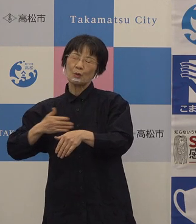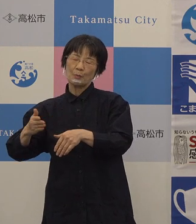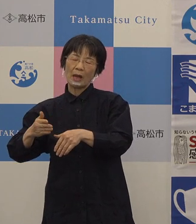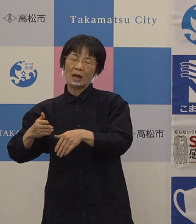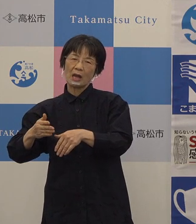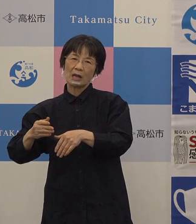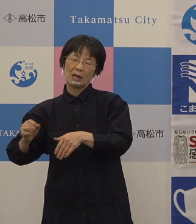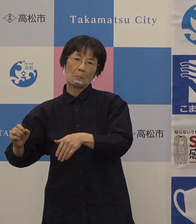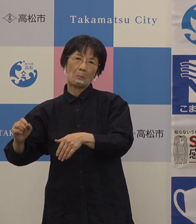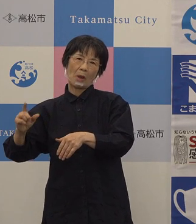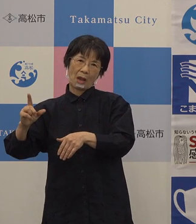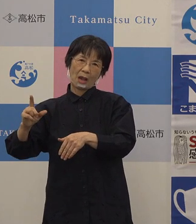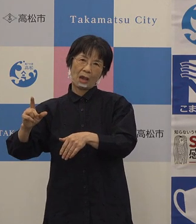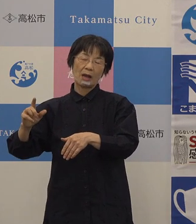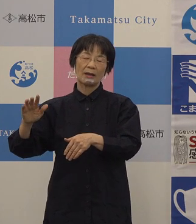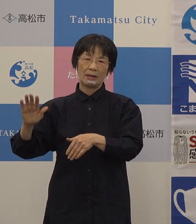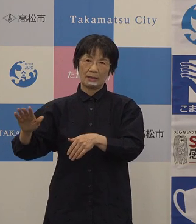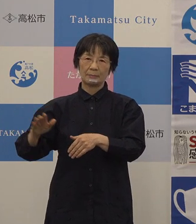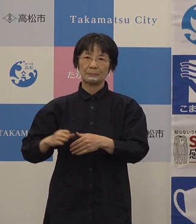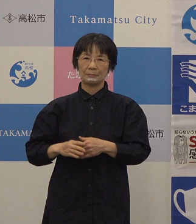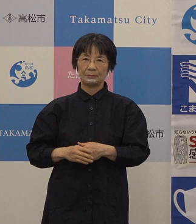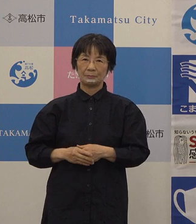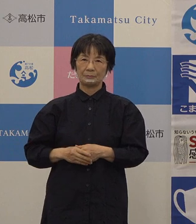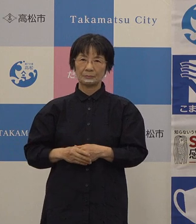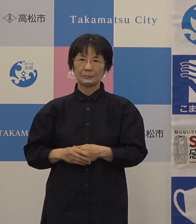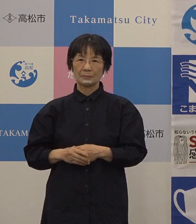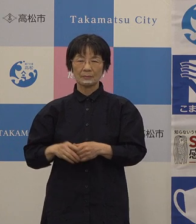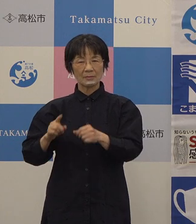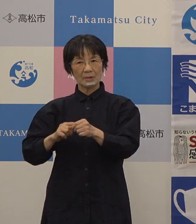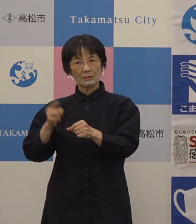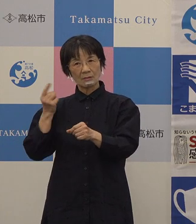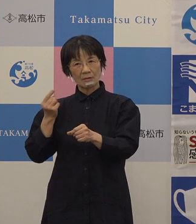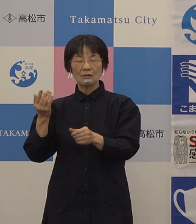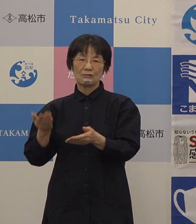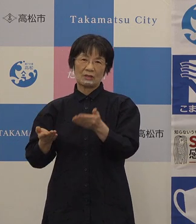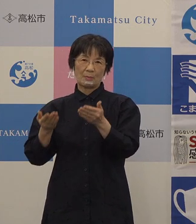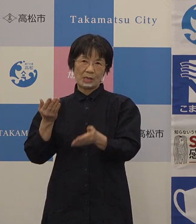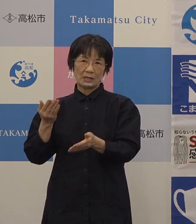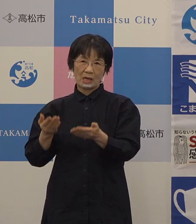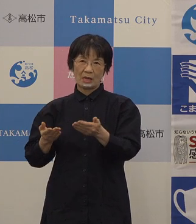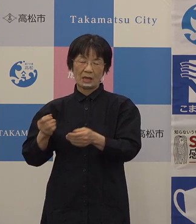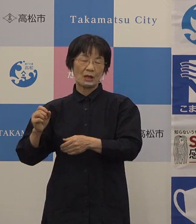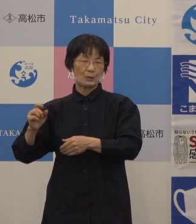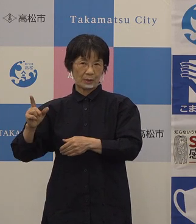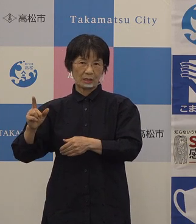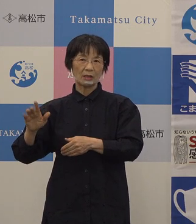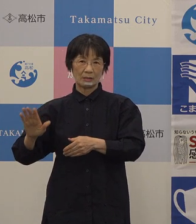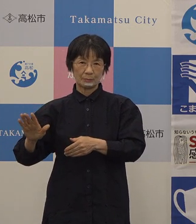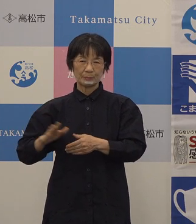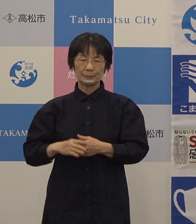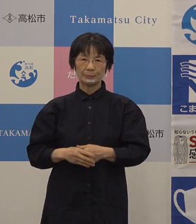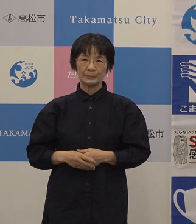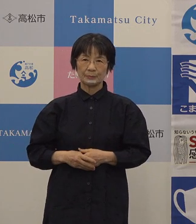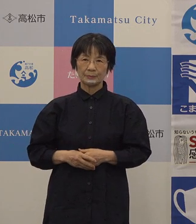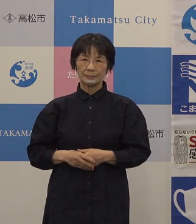しております。この辺の不満度ですね、が昨年よりも増加しておるということでございます。